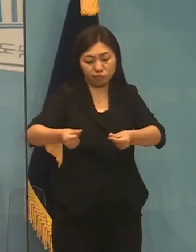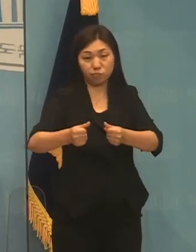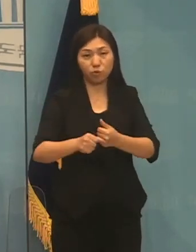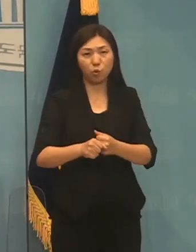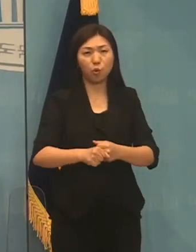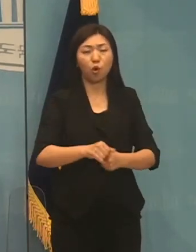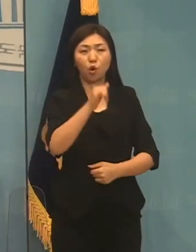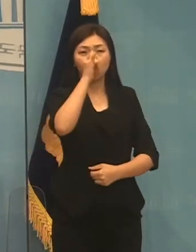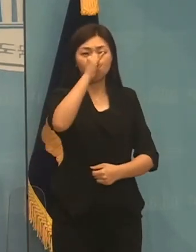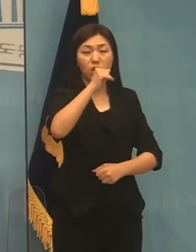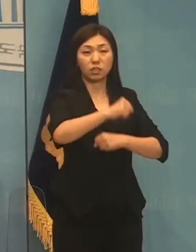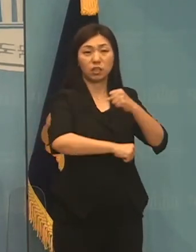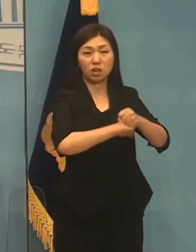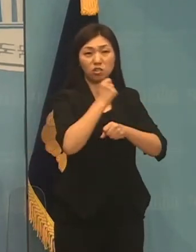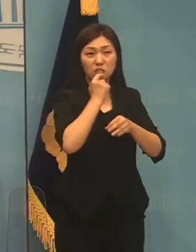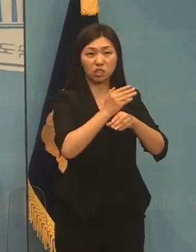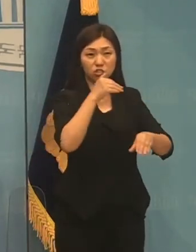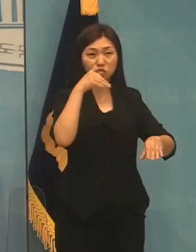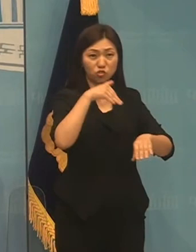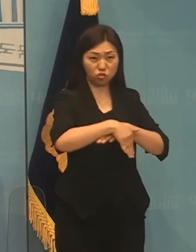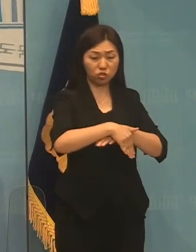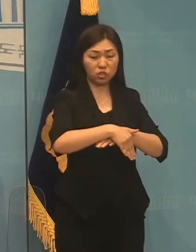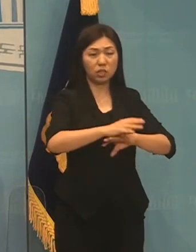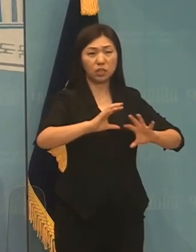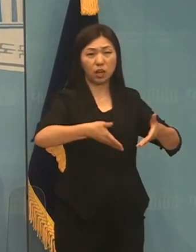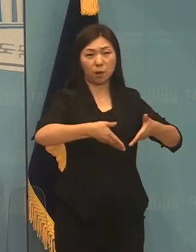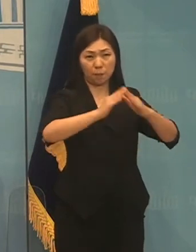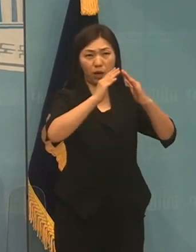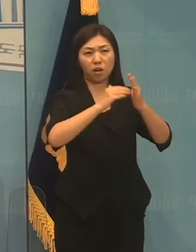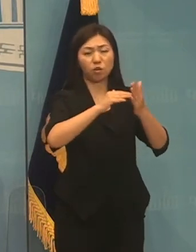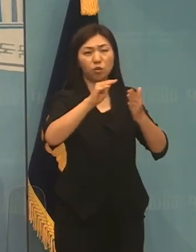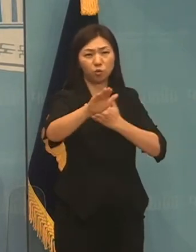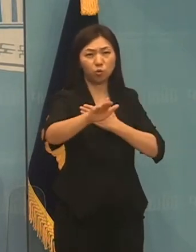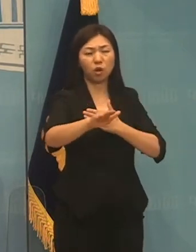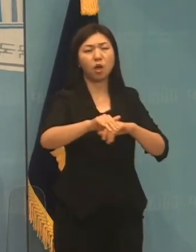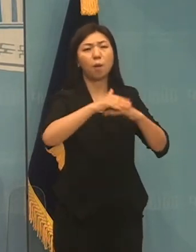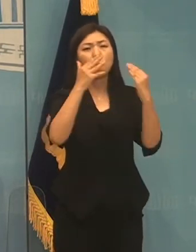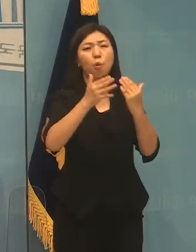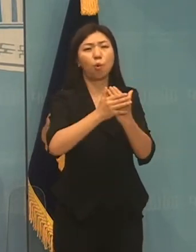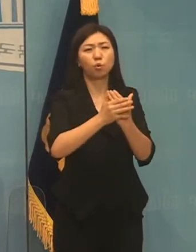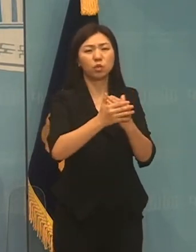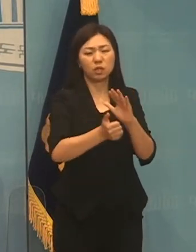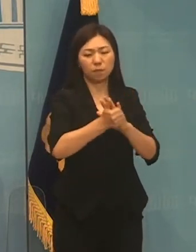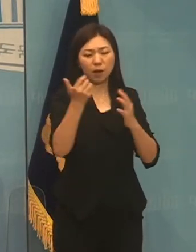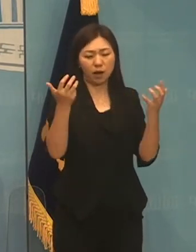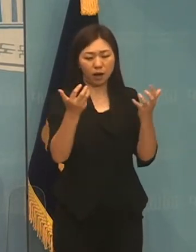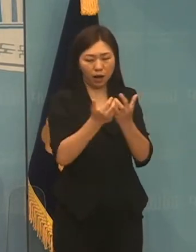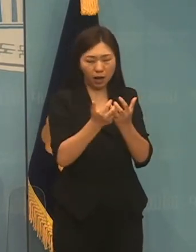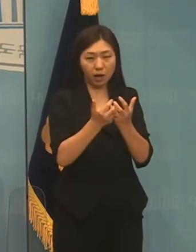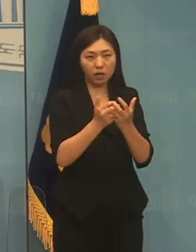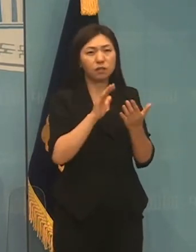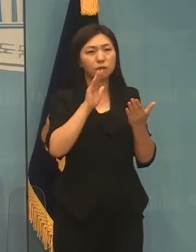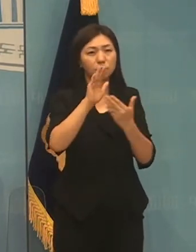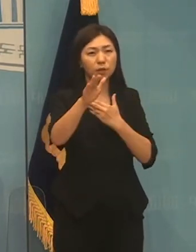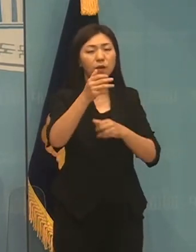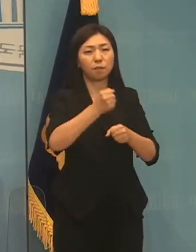자유민주공화국을 다시 일으켜 모두가 꿈꾸는 희망찬 미래를 열어야 합니다.